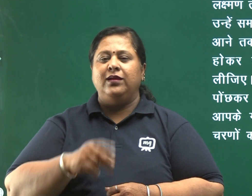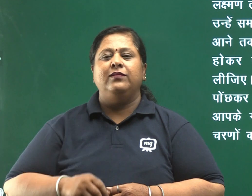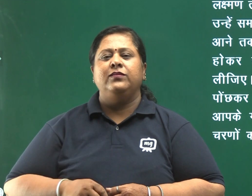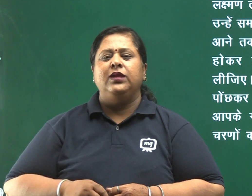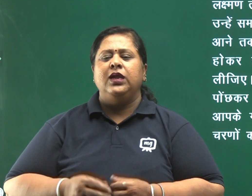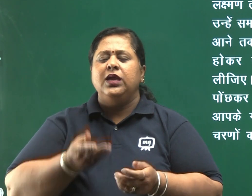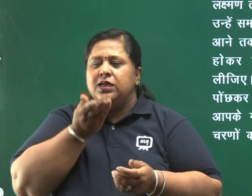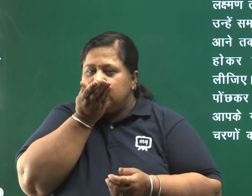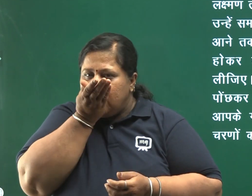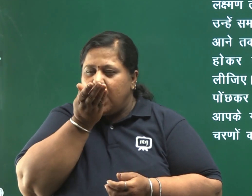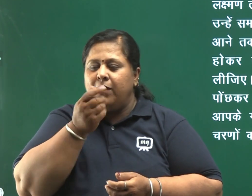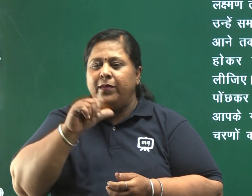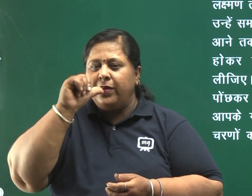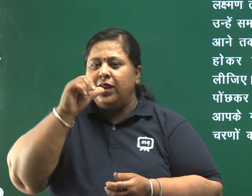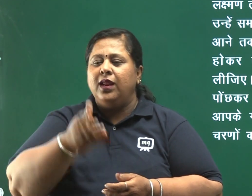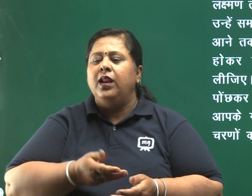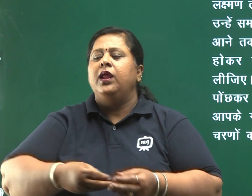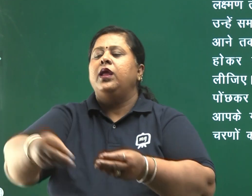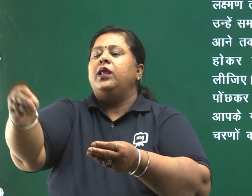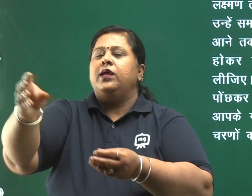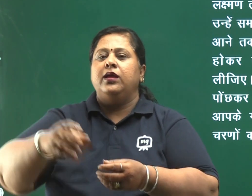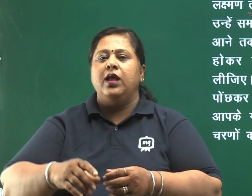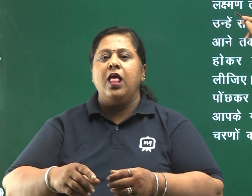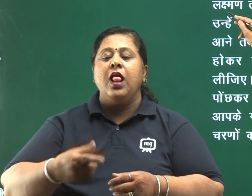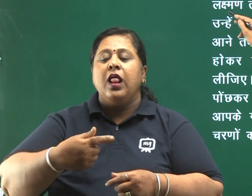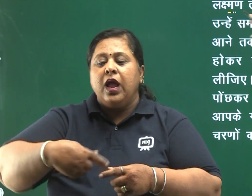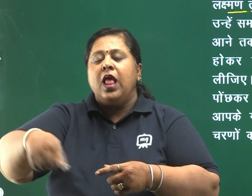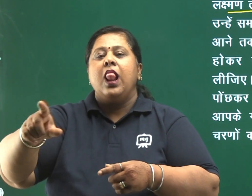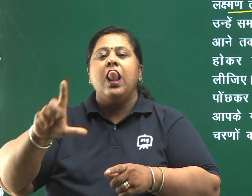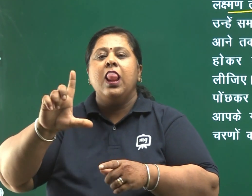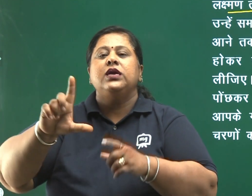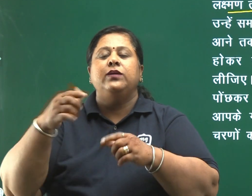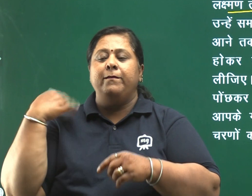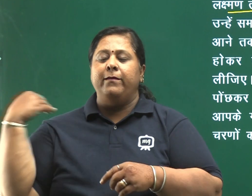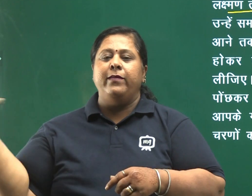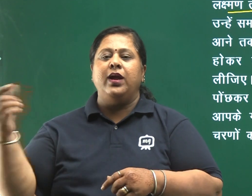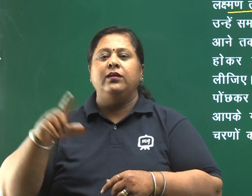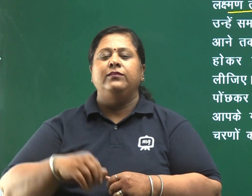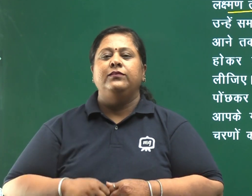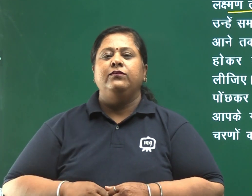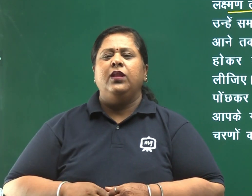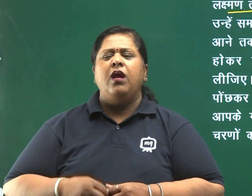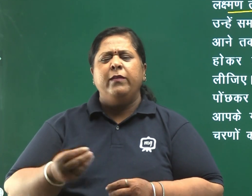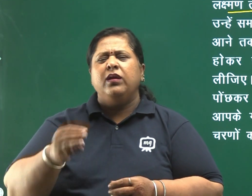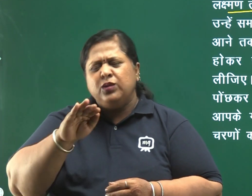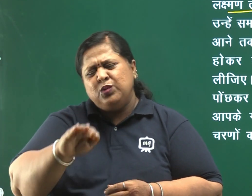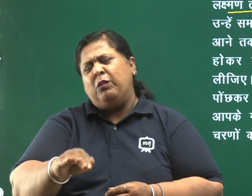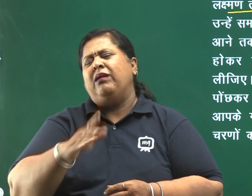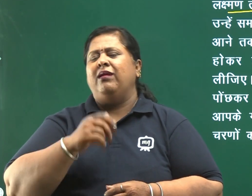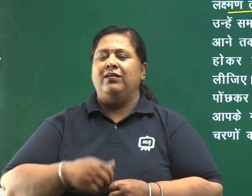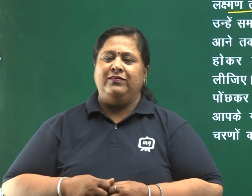जल लाने के लिए गए लक्ष्मण तो अभी बालक ही